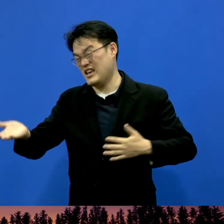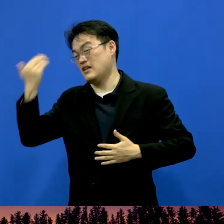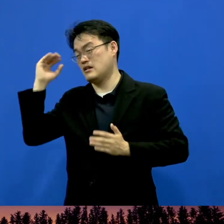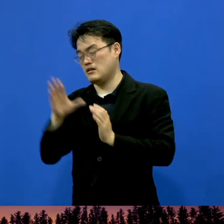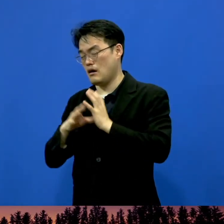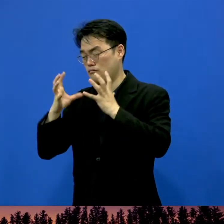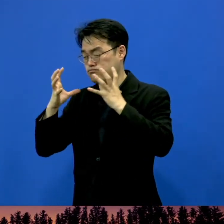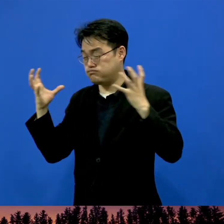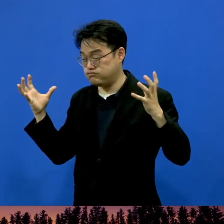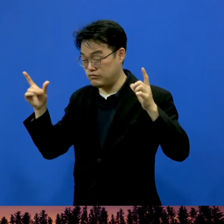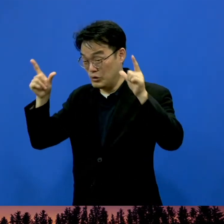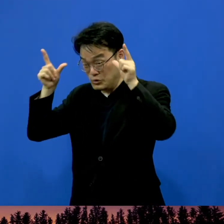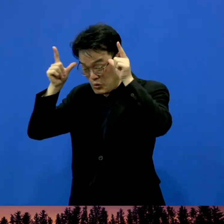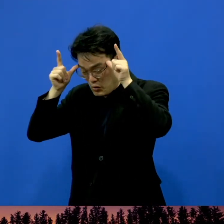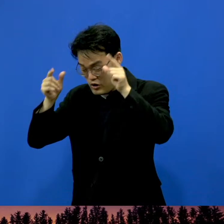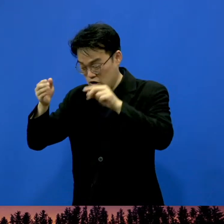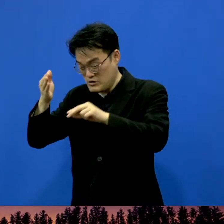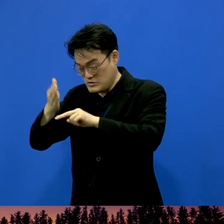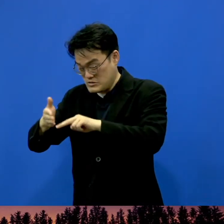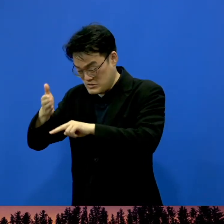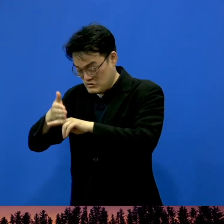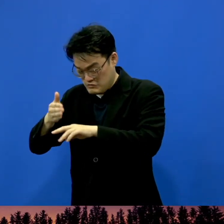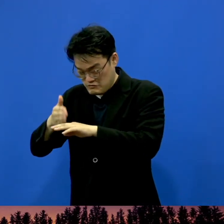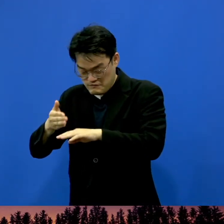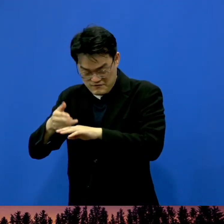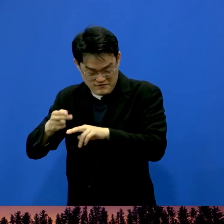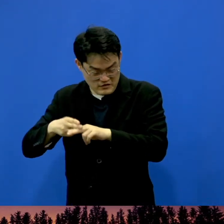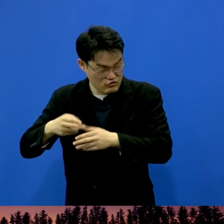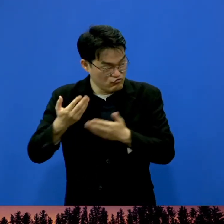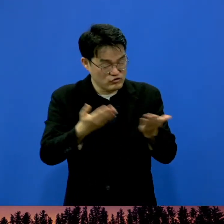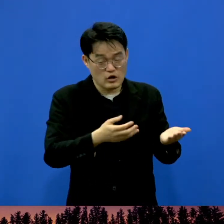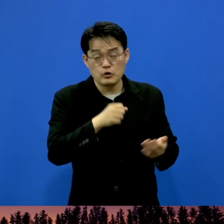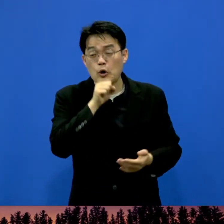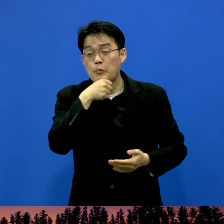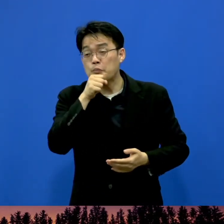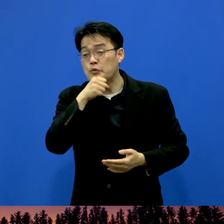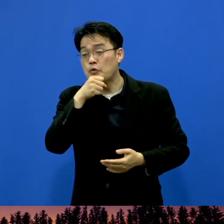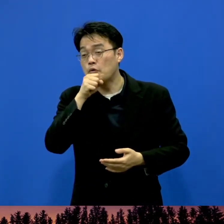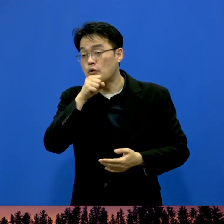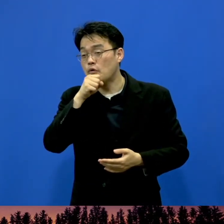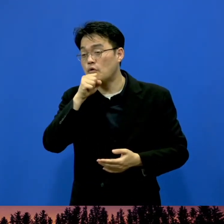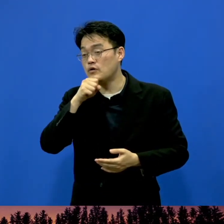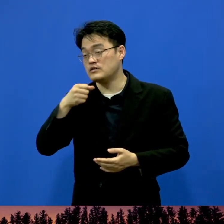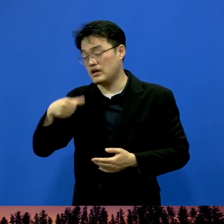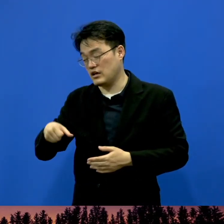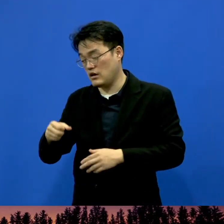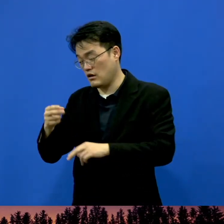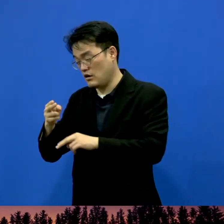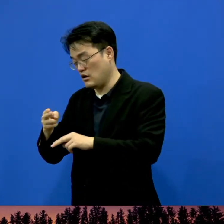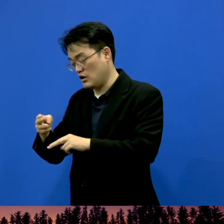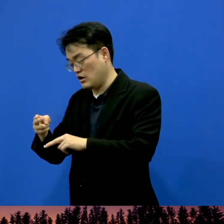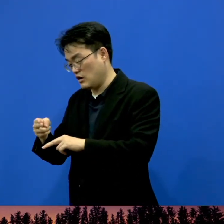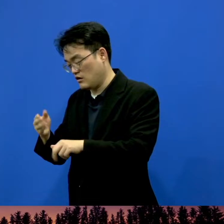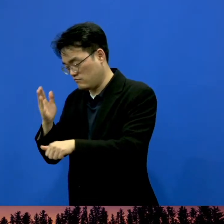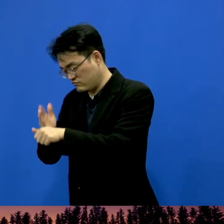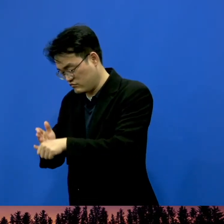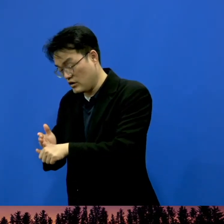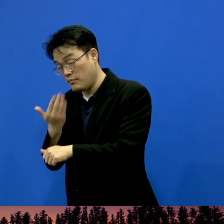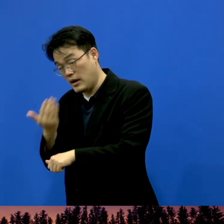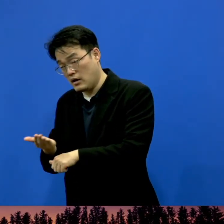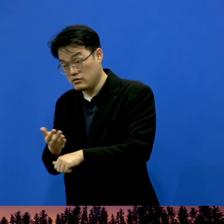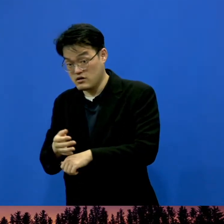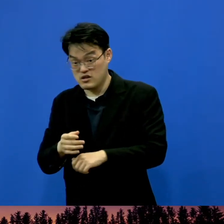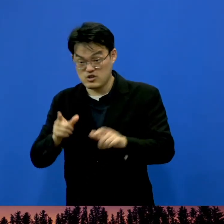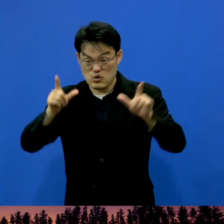잡는다는 건 엄청난 거예요, 엄청난. 그러니까 염소 새끼는 잡을 수 있어요. 염소 새끼는 잡을 수 있는데 송아지는 이거 엄청나게 비싼다는